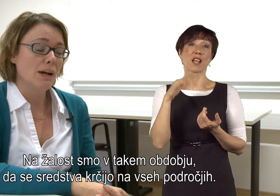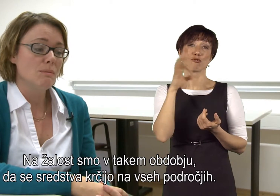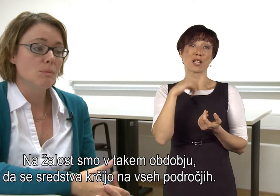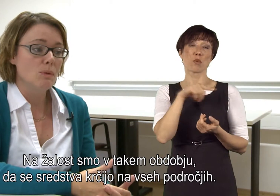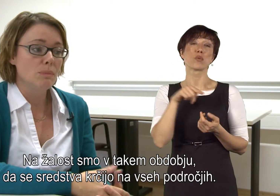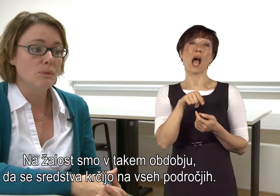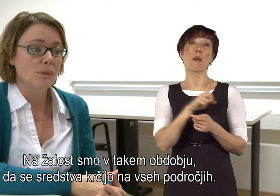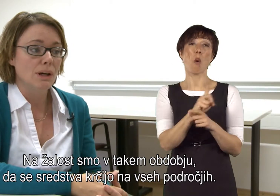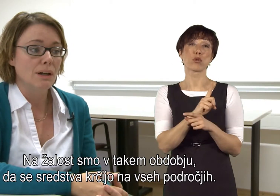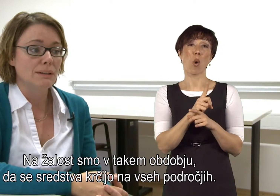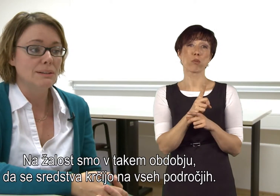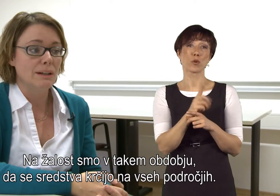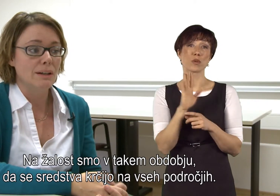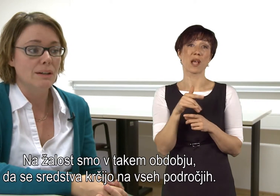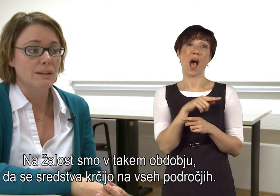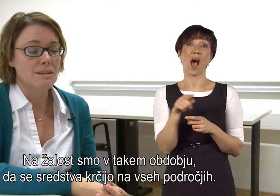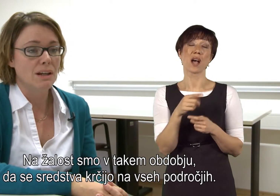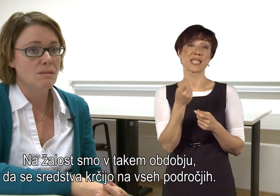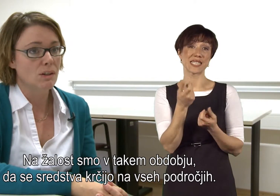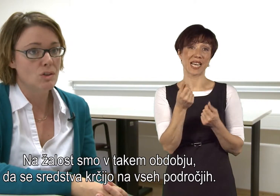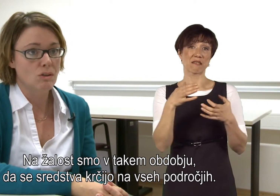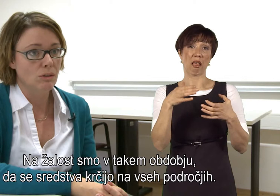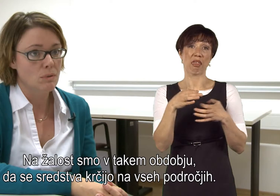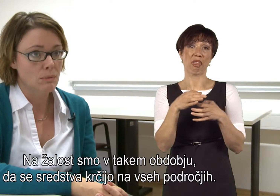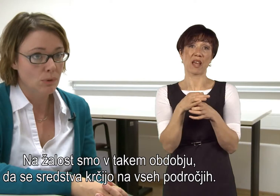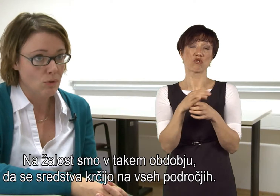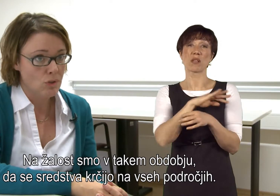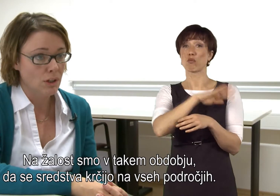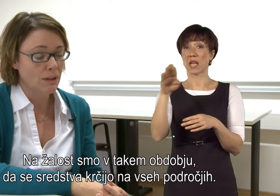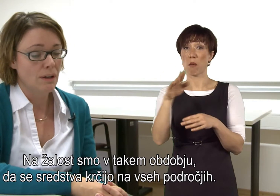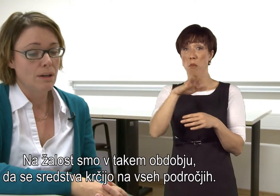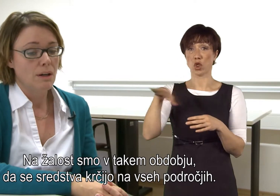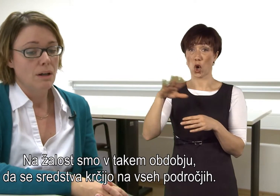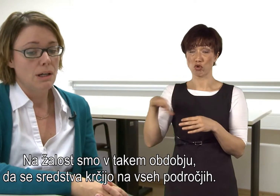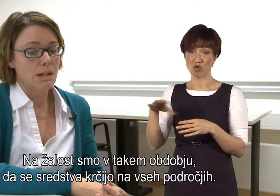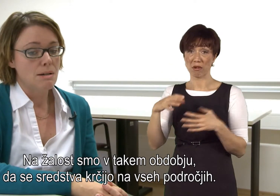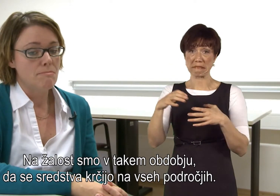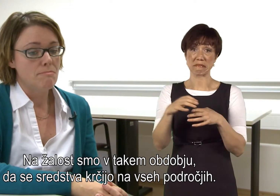smo v takem obdobju, da se sredstva krčijo na vseh področjih,